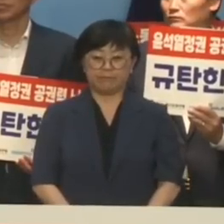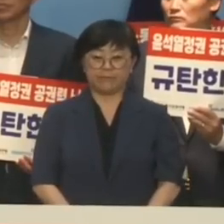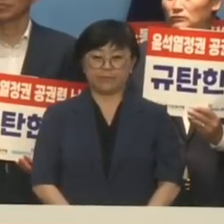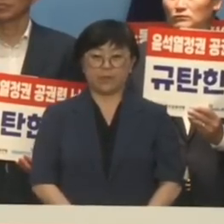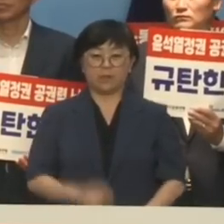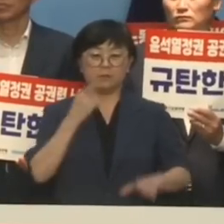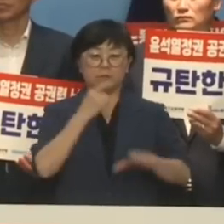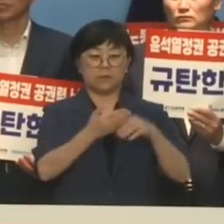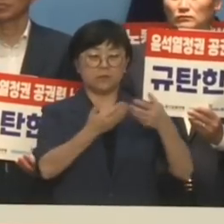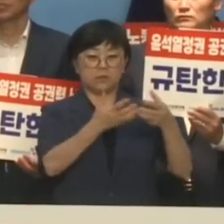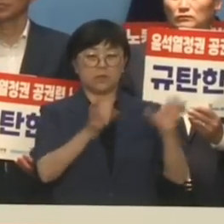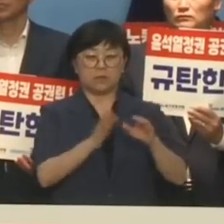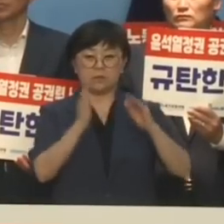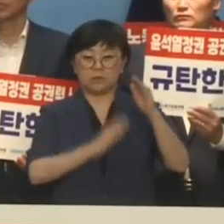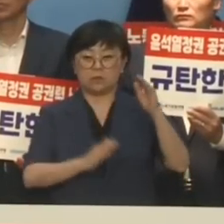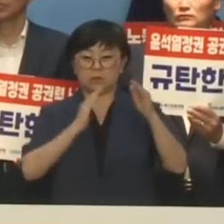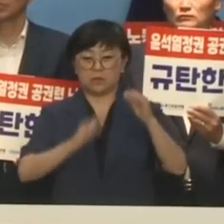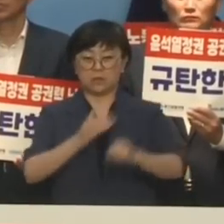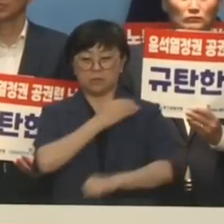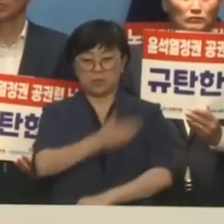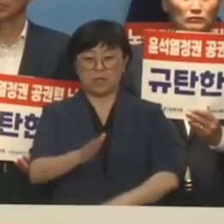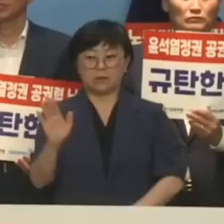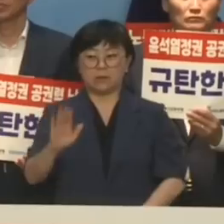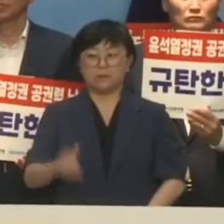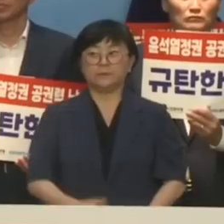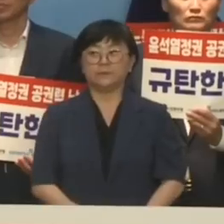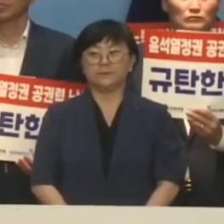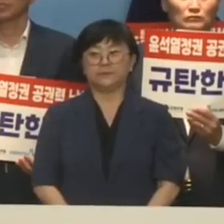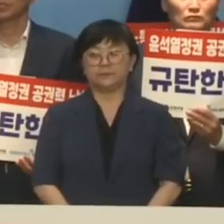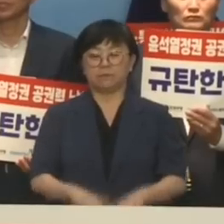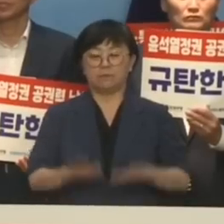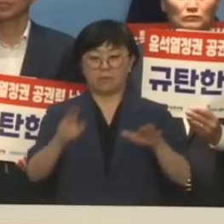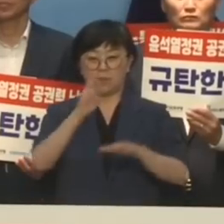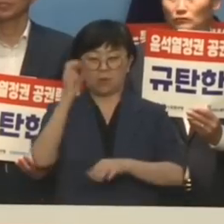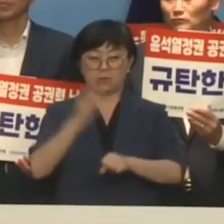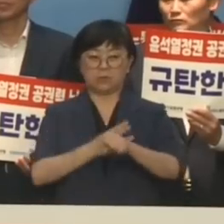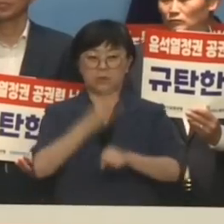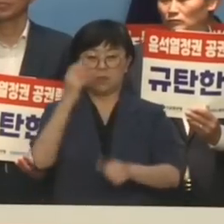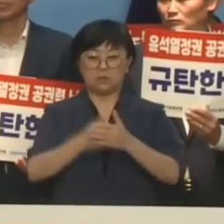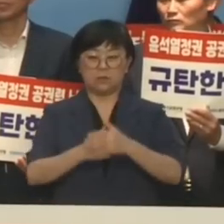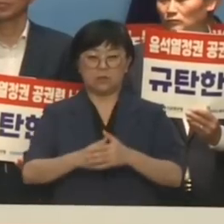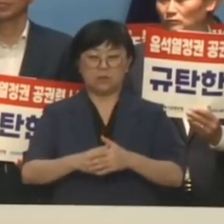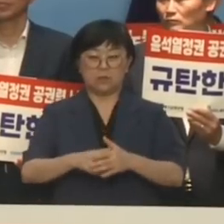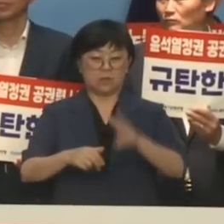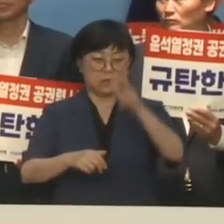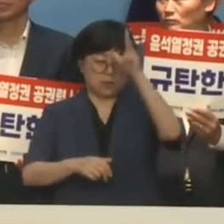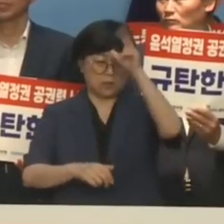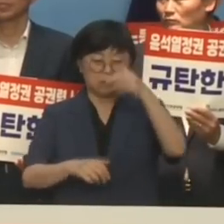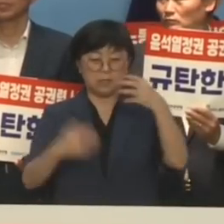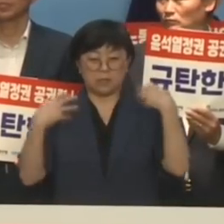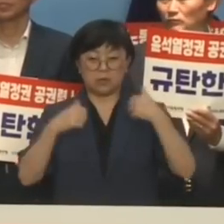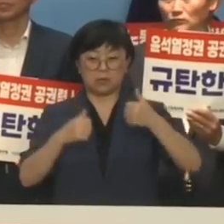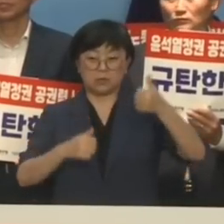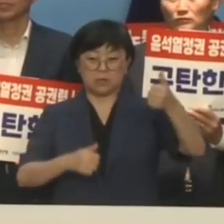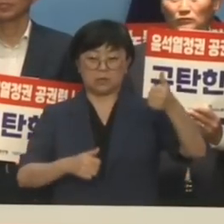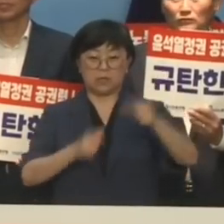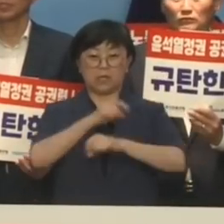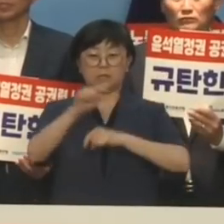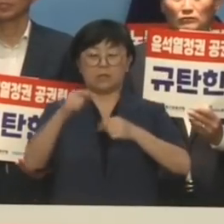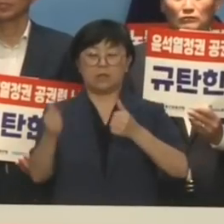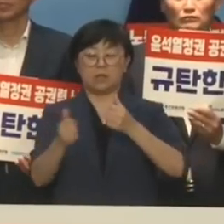저희 더불어민주당은 절대 좌시하지 않을 것입니다. 오늘 오후 3시에 윤희근 경찰청장을